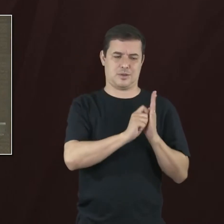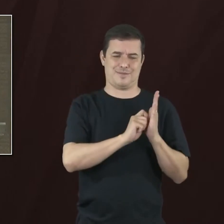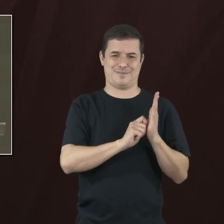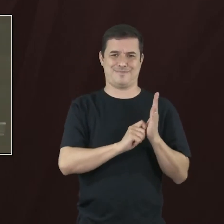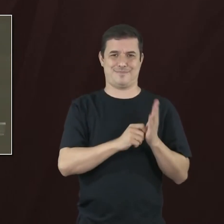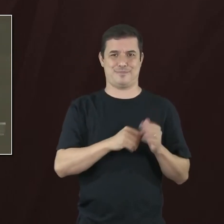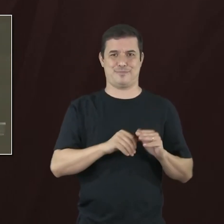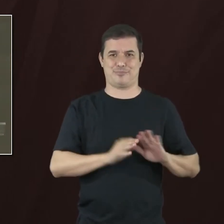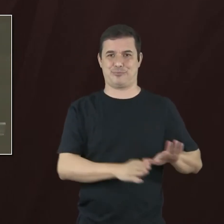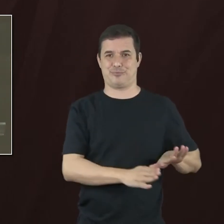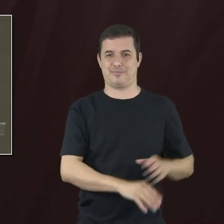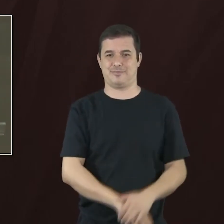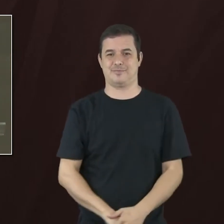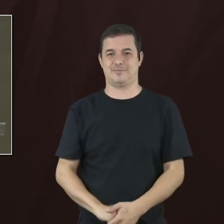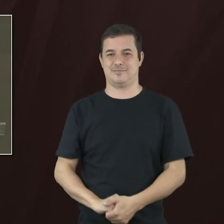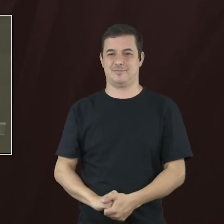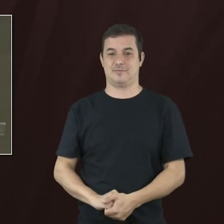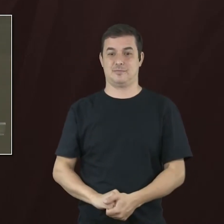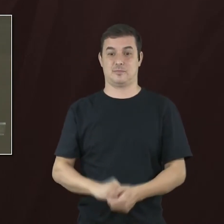seguinte.